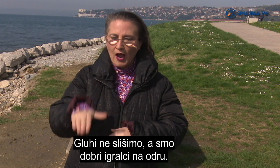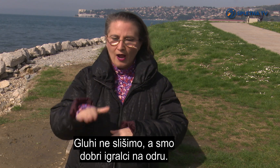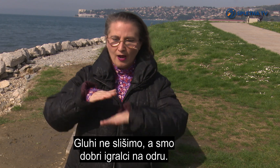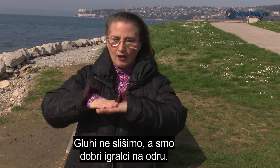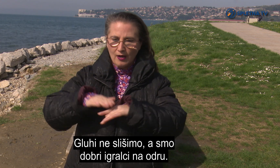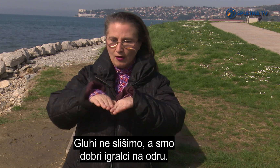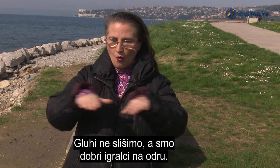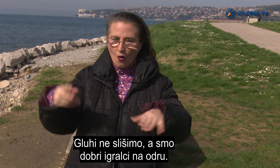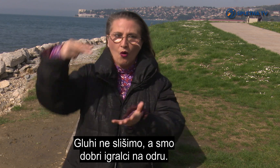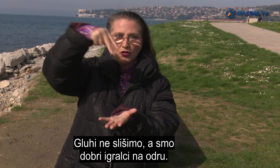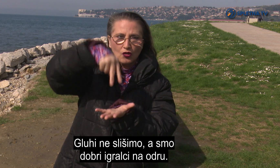na odru.